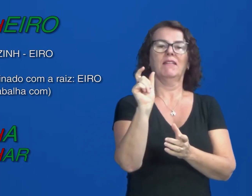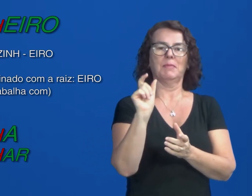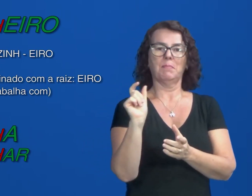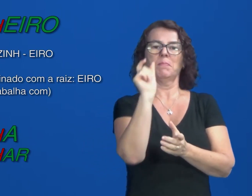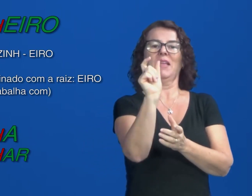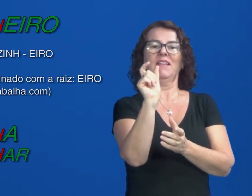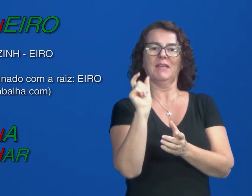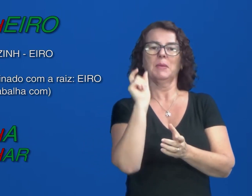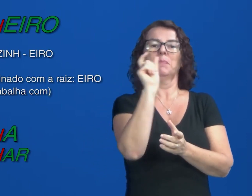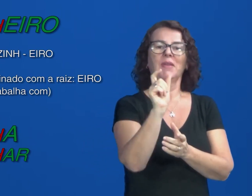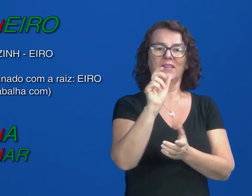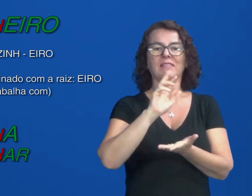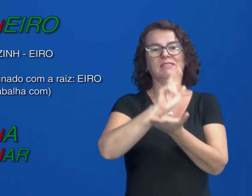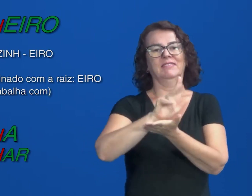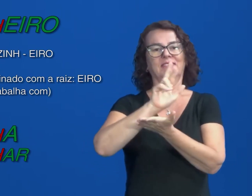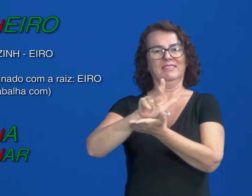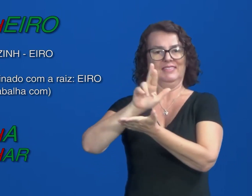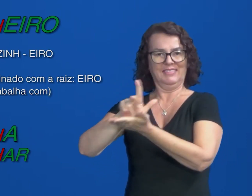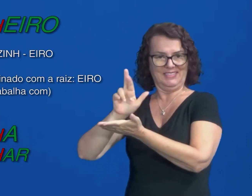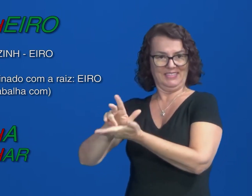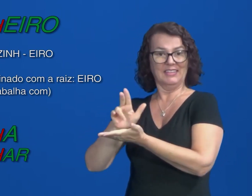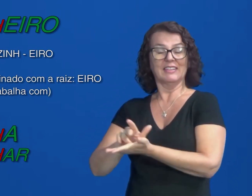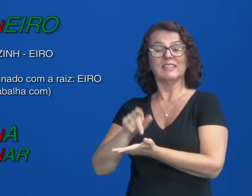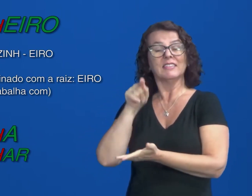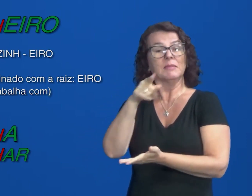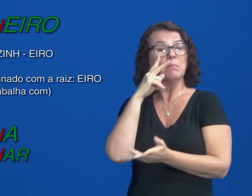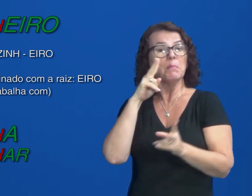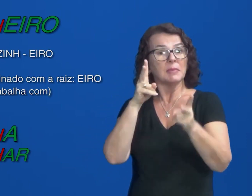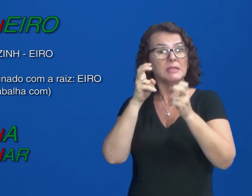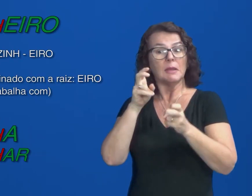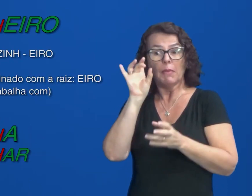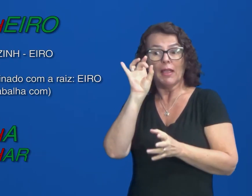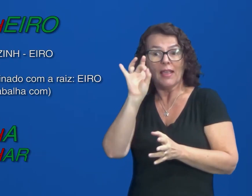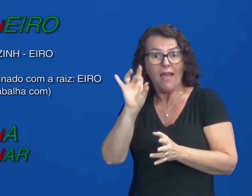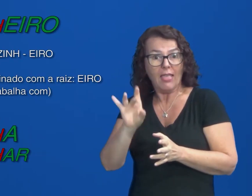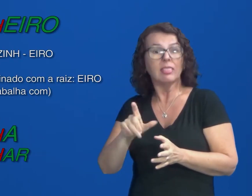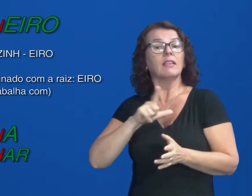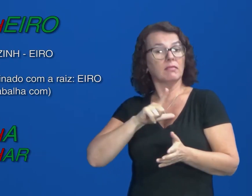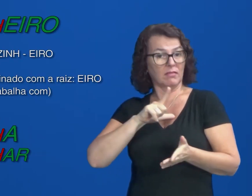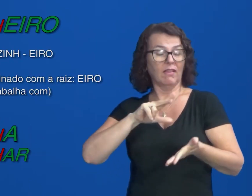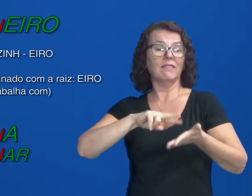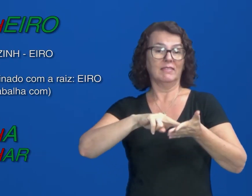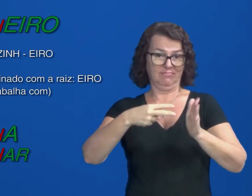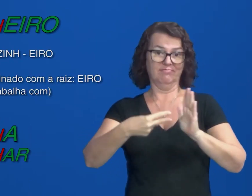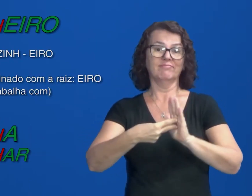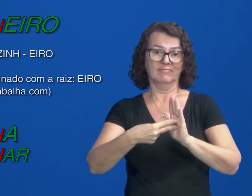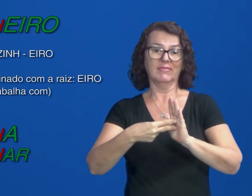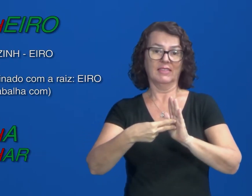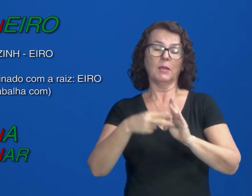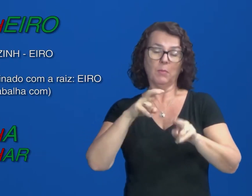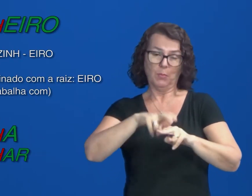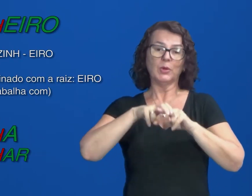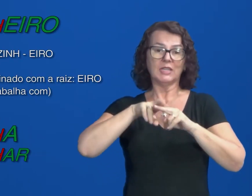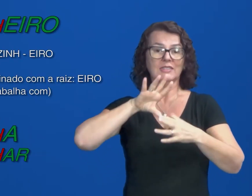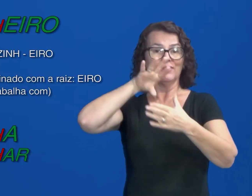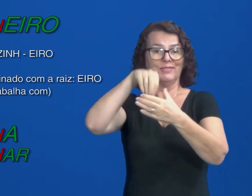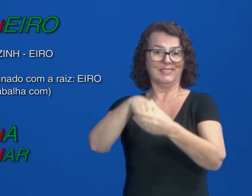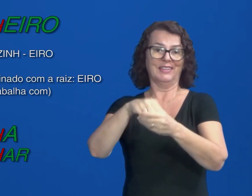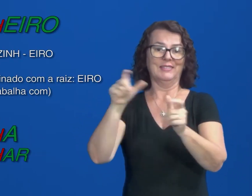do verbo, da ação. Então, esse morfema que é anexado, que se combina, traz um novo significado ao